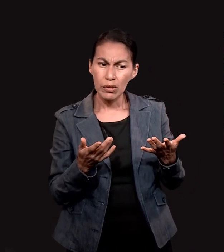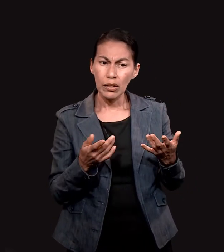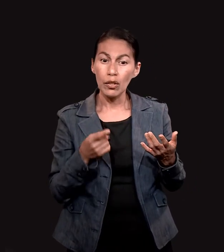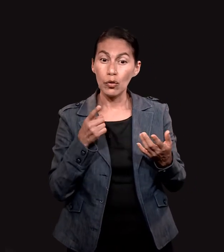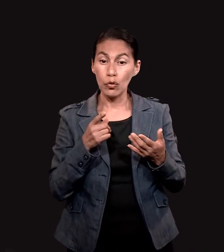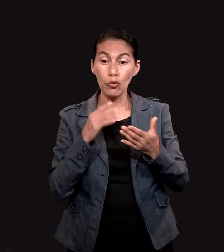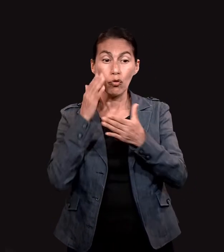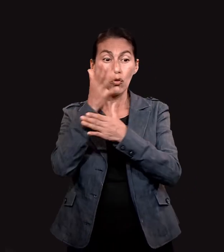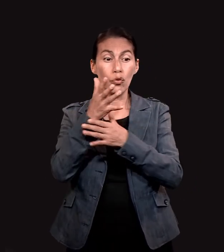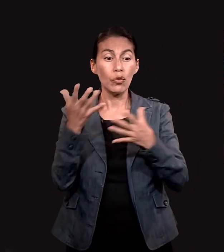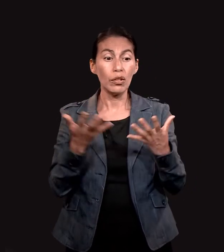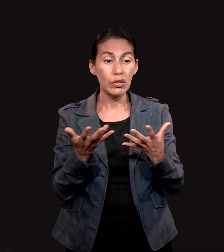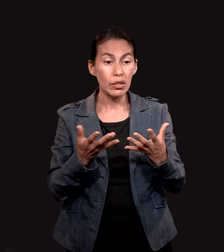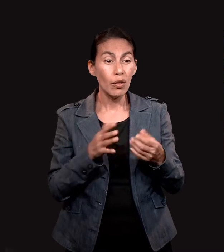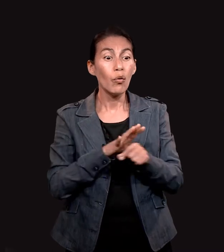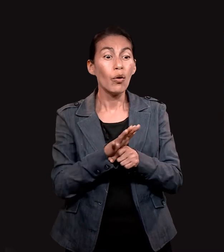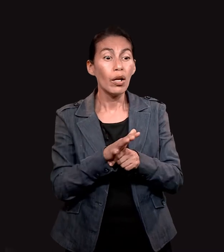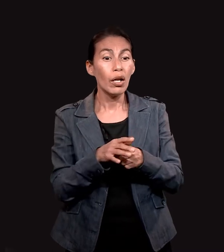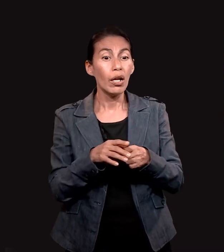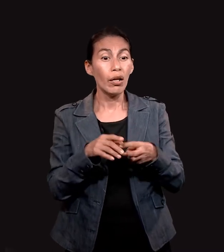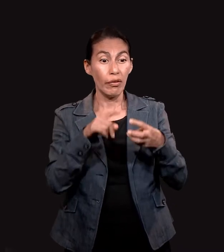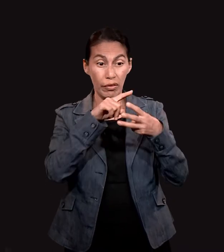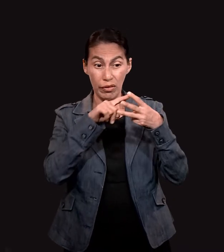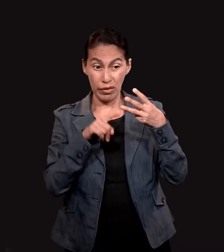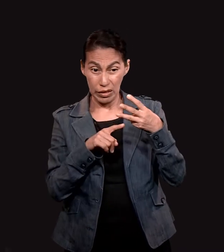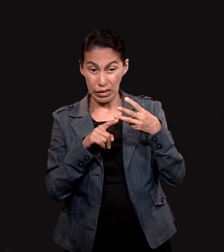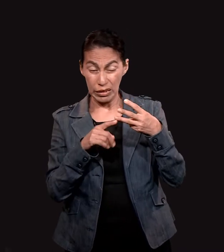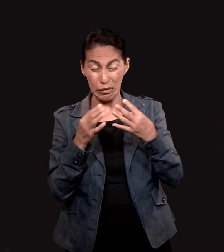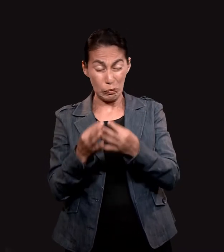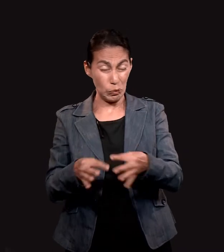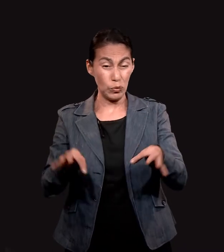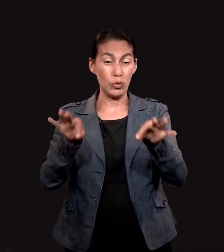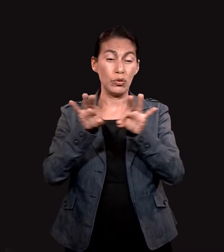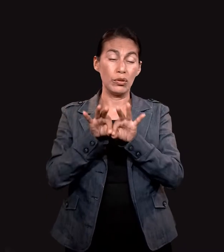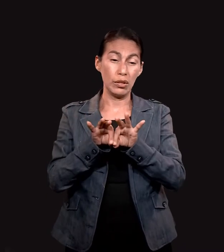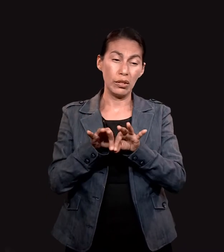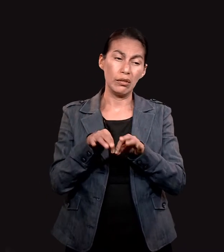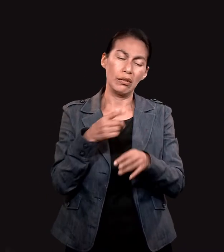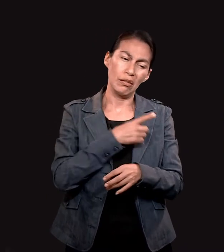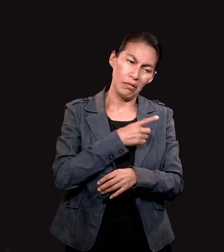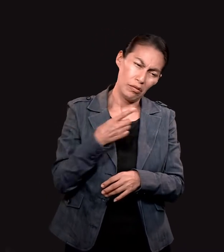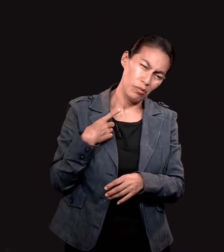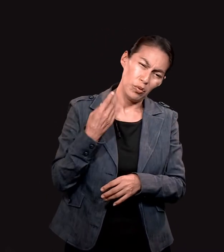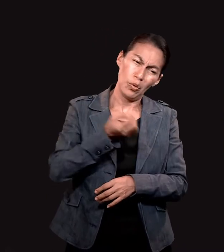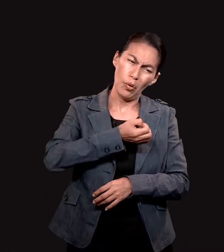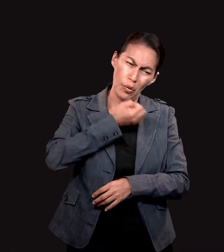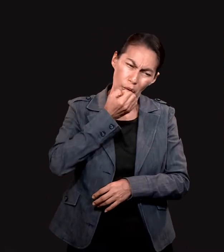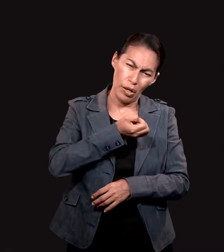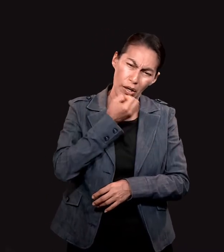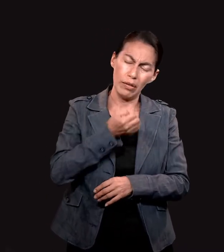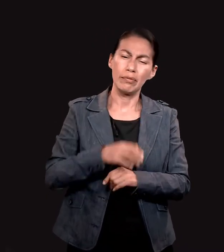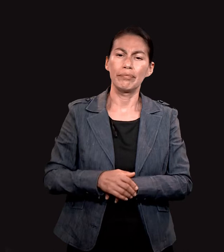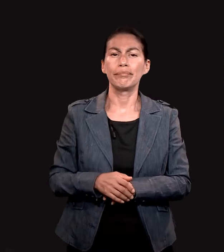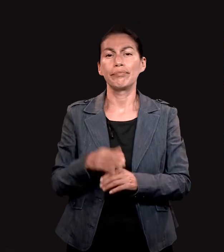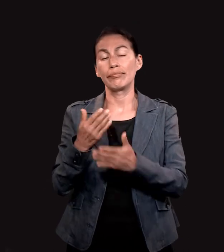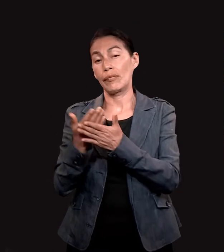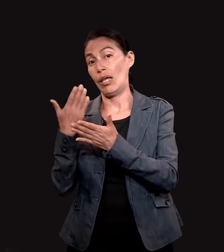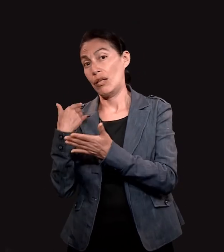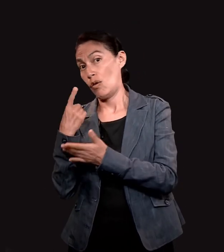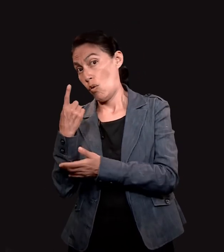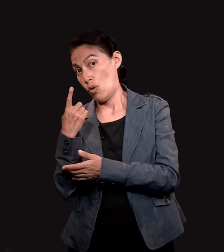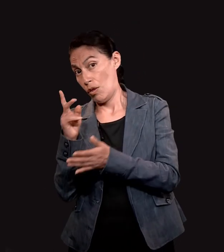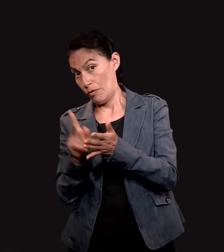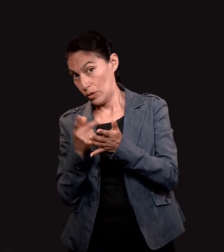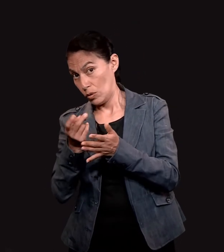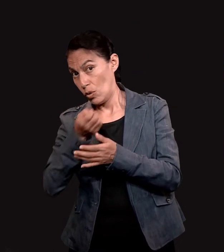con quién te vas a casar y a qué te vas a dedicar, ¿no es cierto? Y esas son las tres decisiones más importantes que hay que orar. Si antes